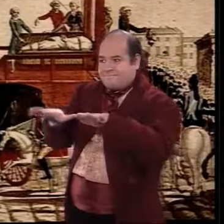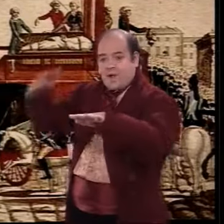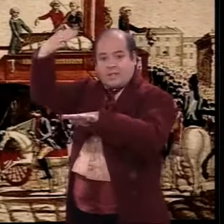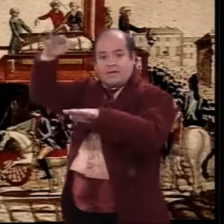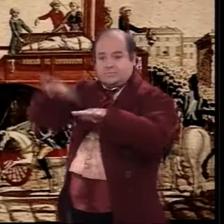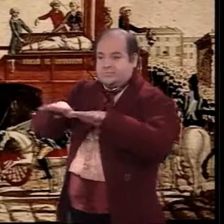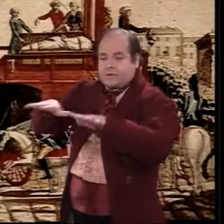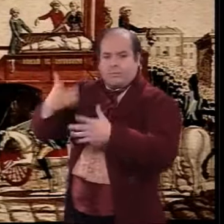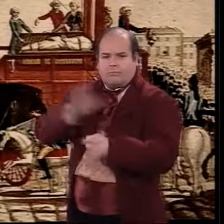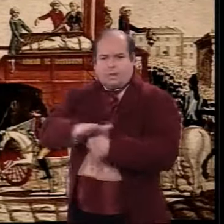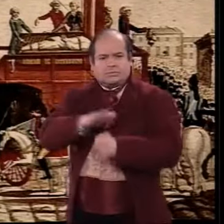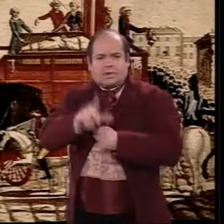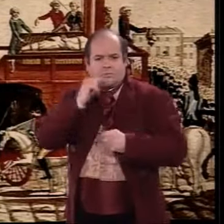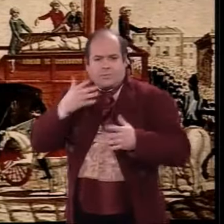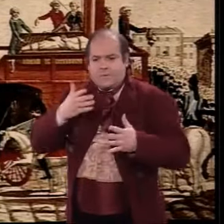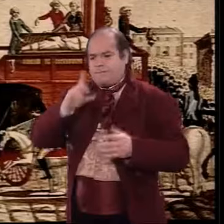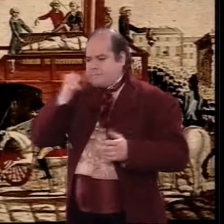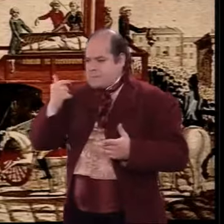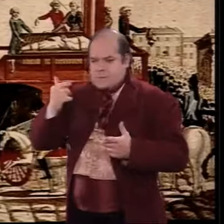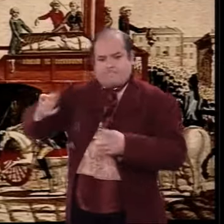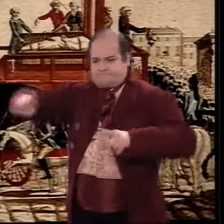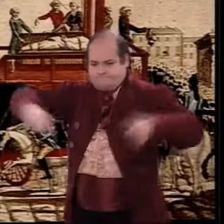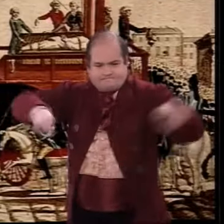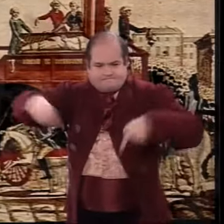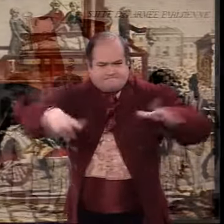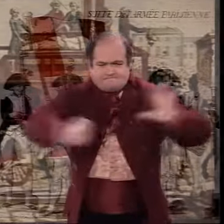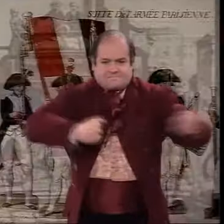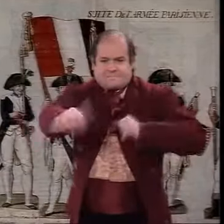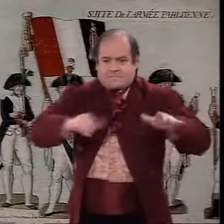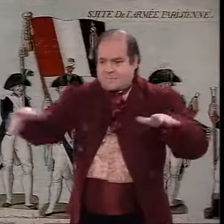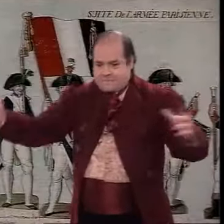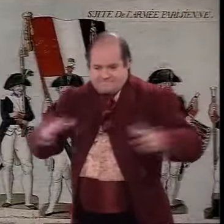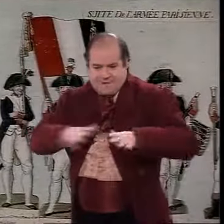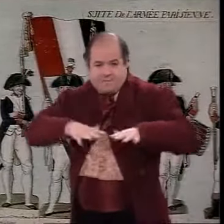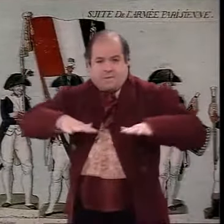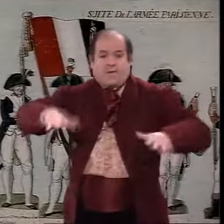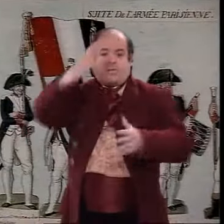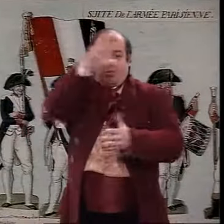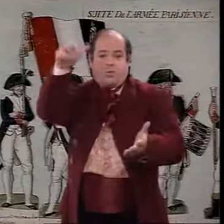En France, la guerre fait rage. On lève des armées en masse. 300 000 hommes le 14 février.